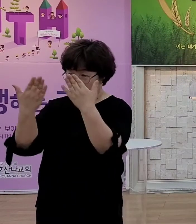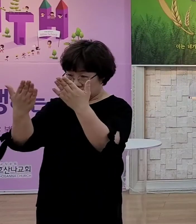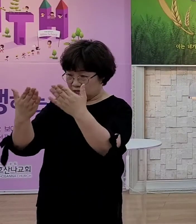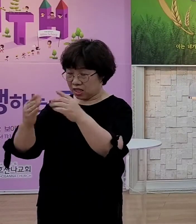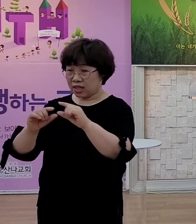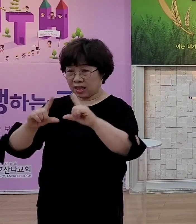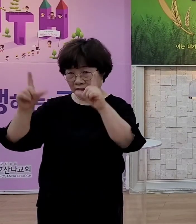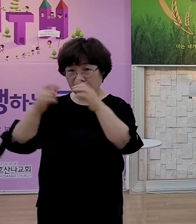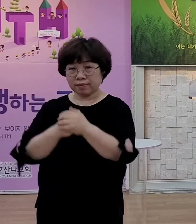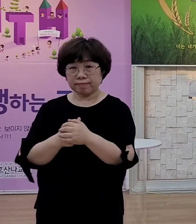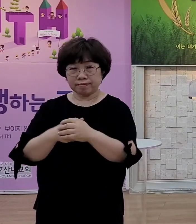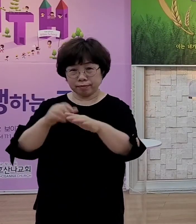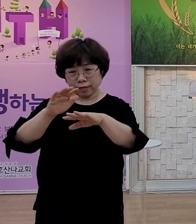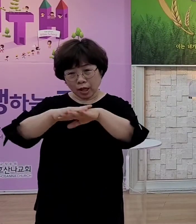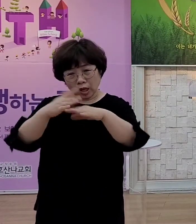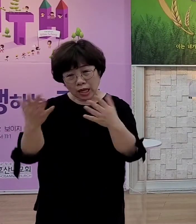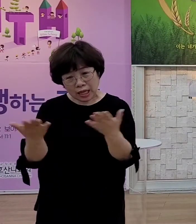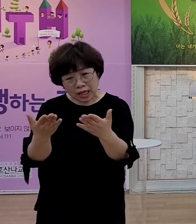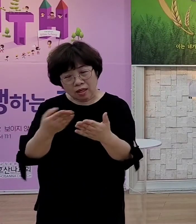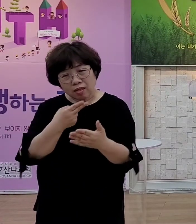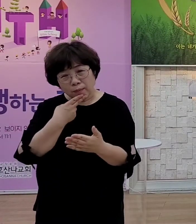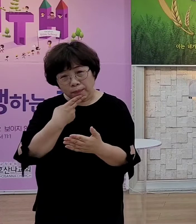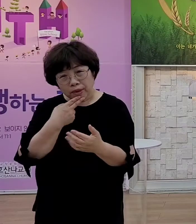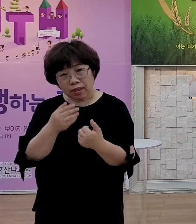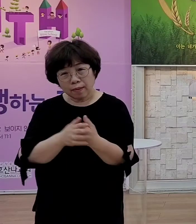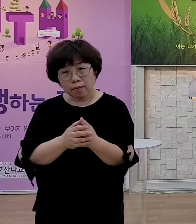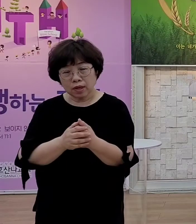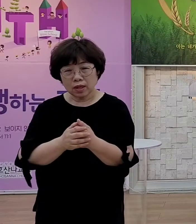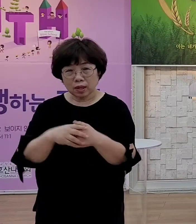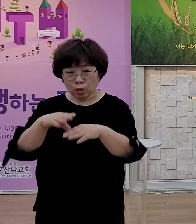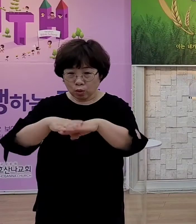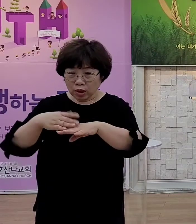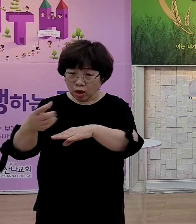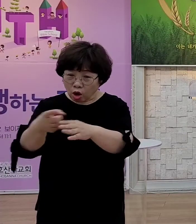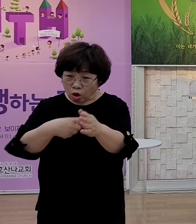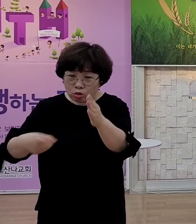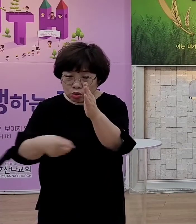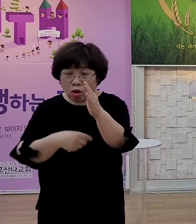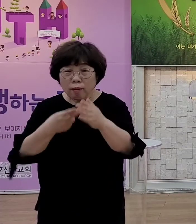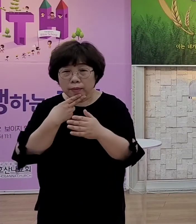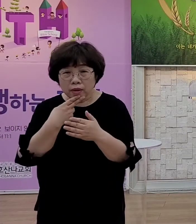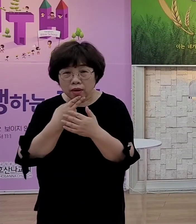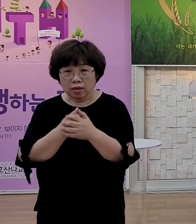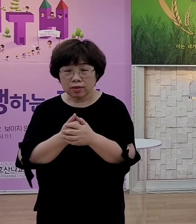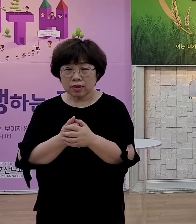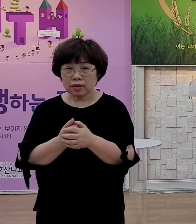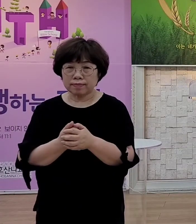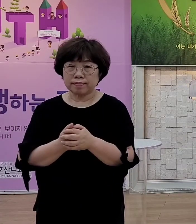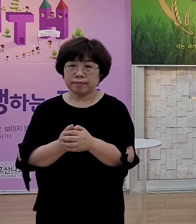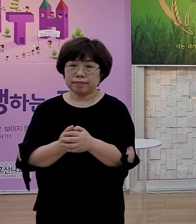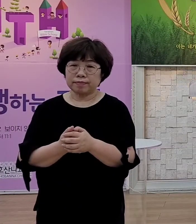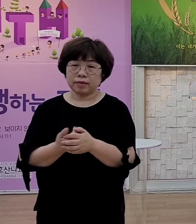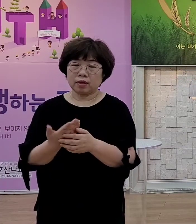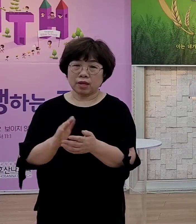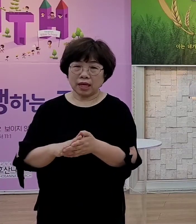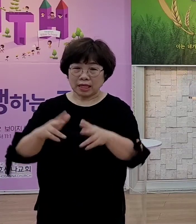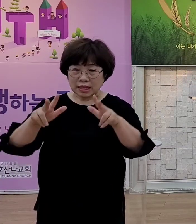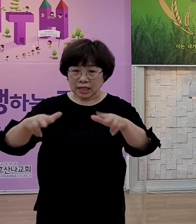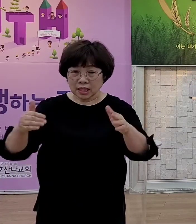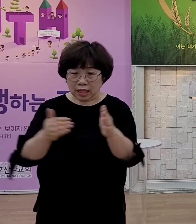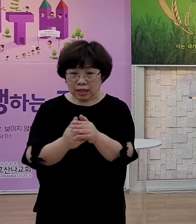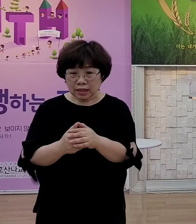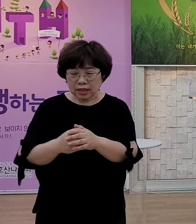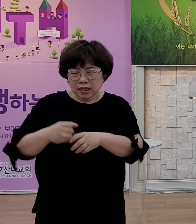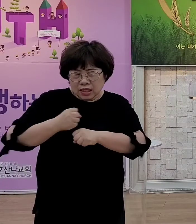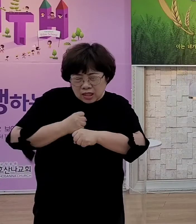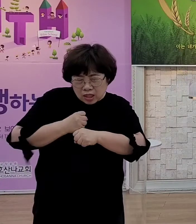농산물, 농작물, 이런 수확도 물론이거니와 또 지금까지 지켜주시고